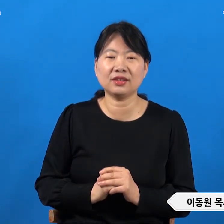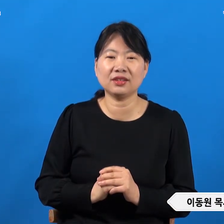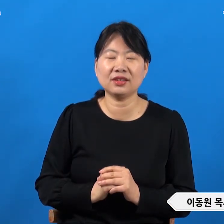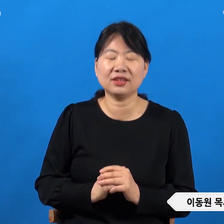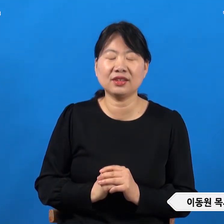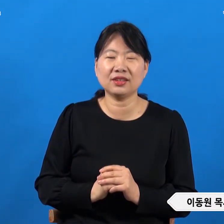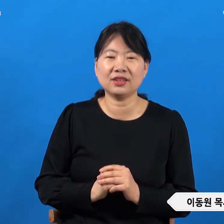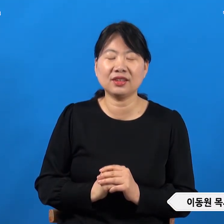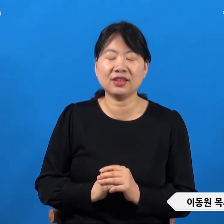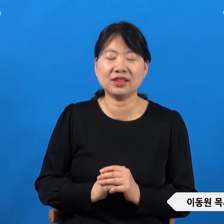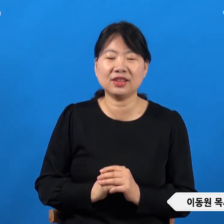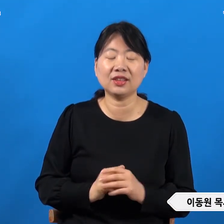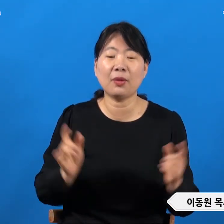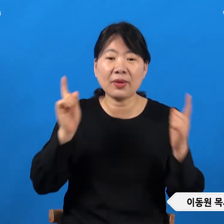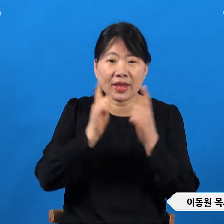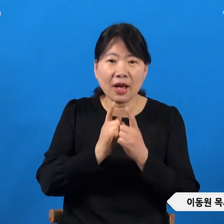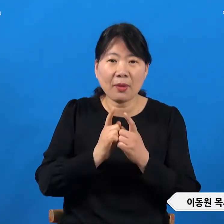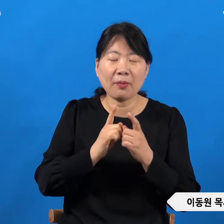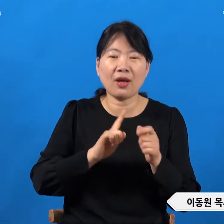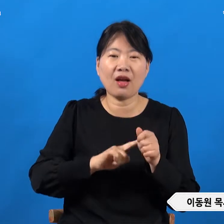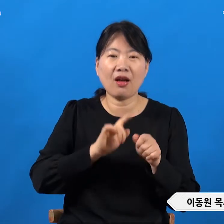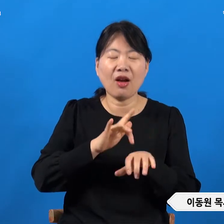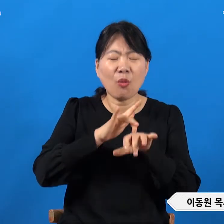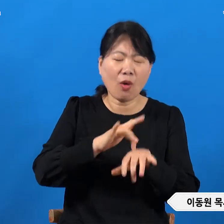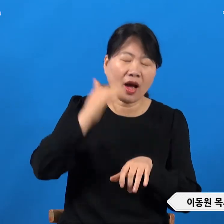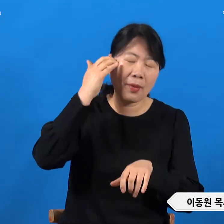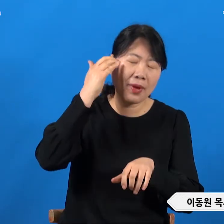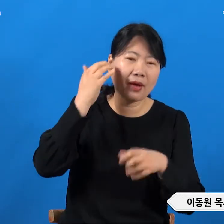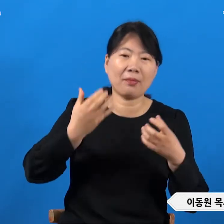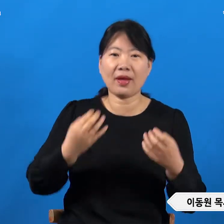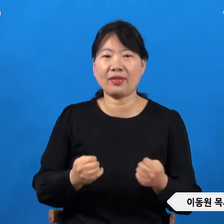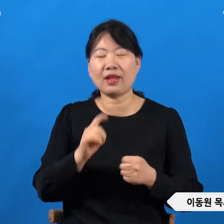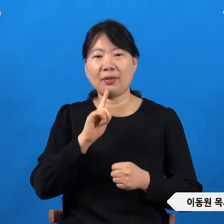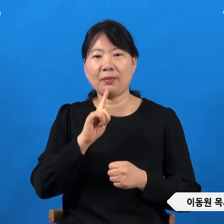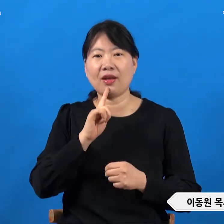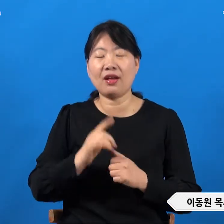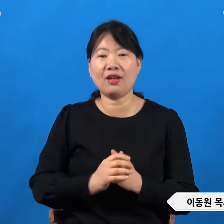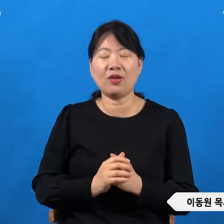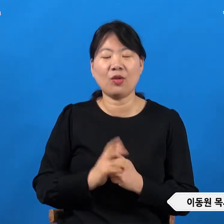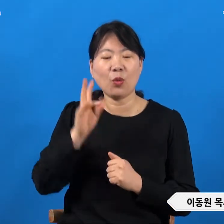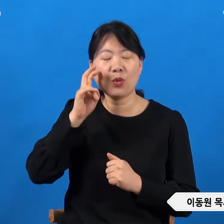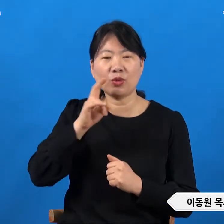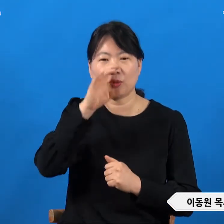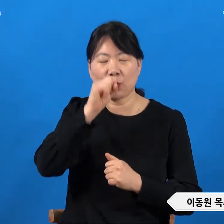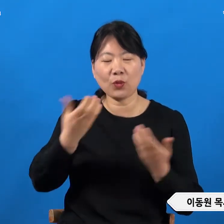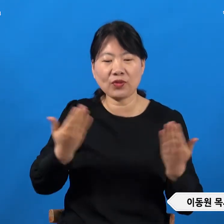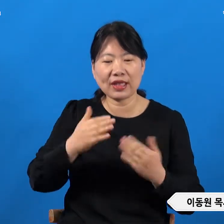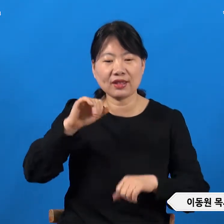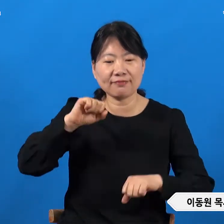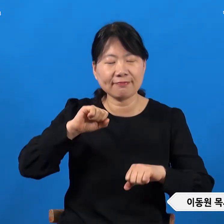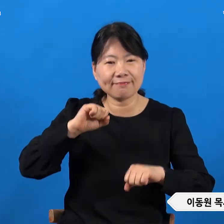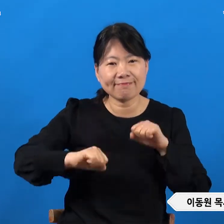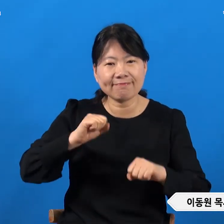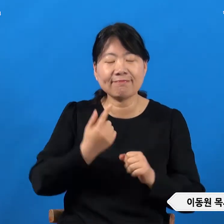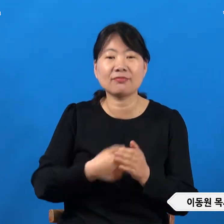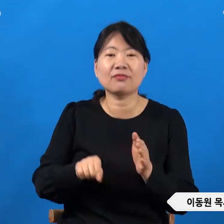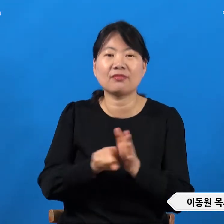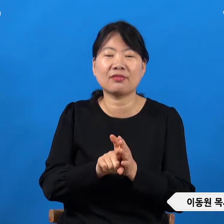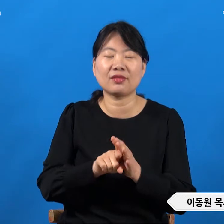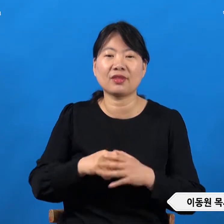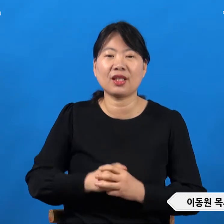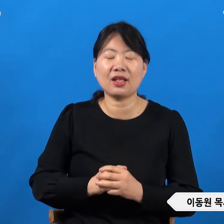마귀가 많다. 좋은 일에 마귀의 방해가 많다. 혹은 좋은 일을 실현하기 위해서는